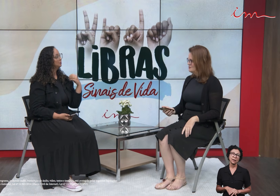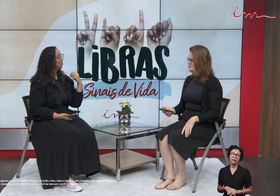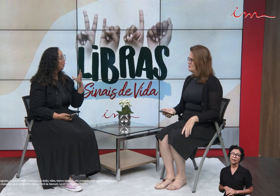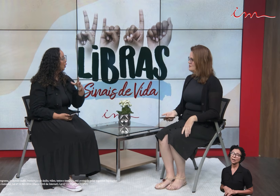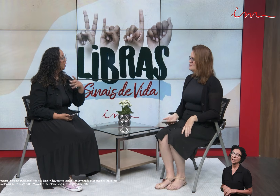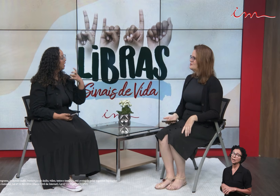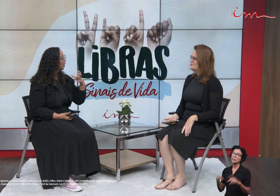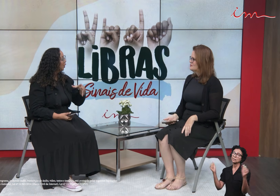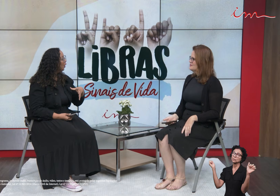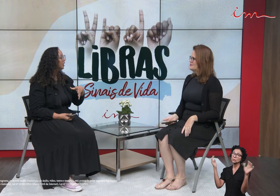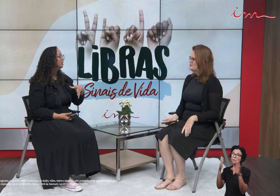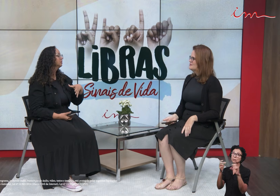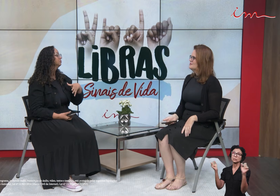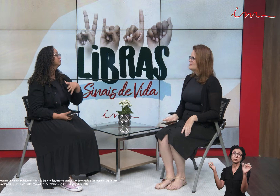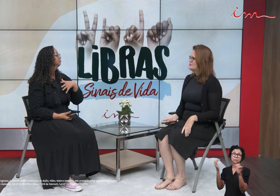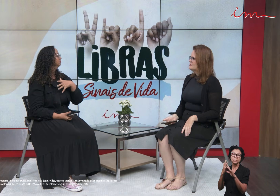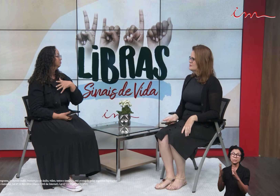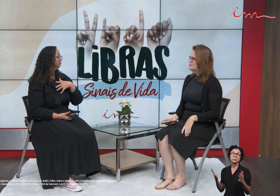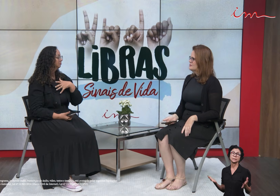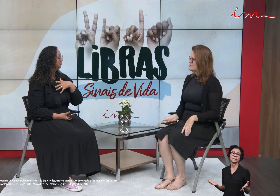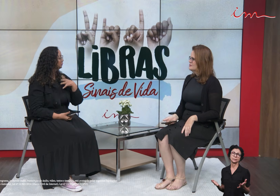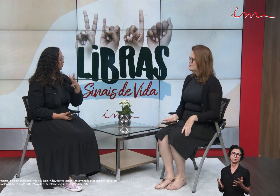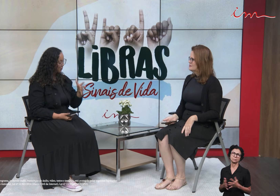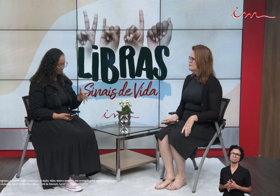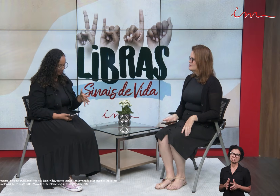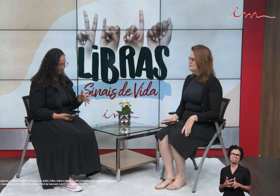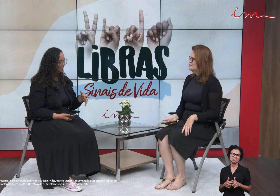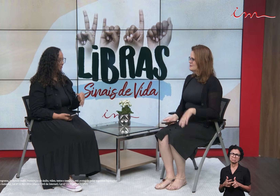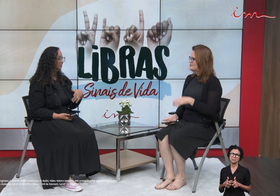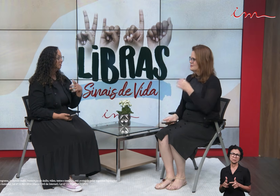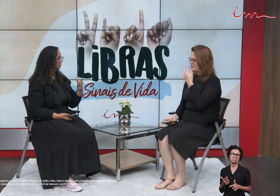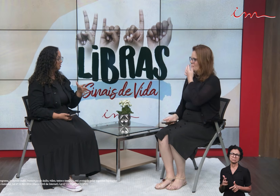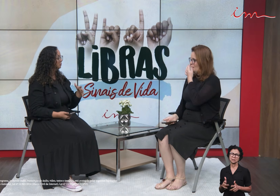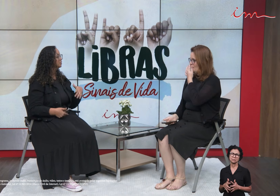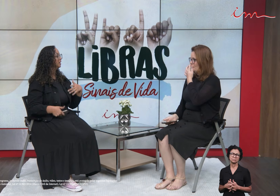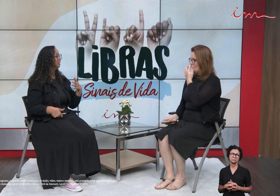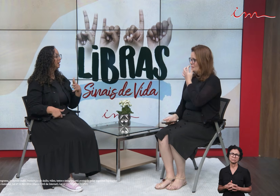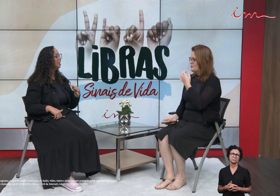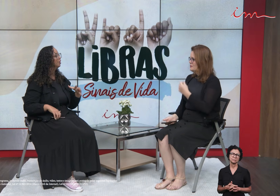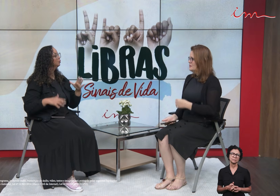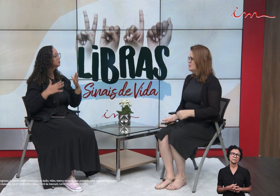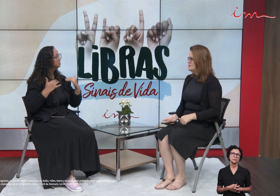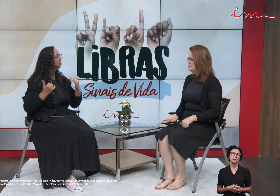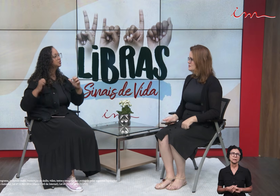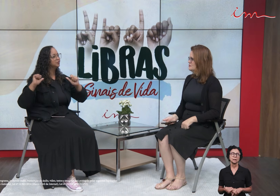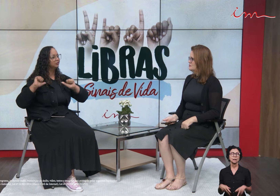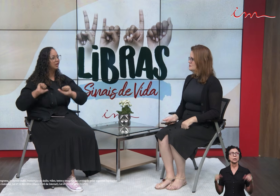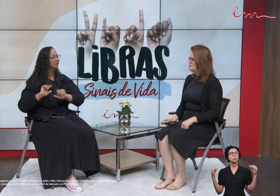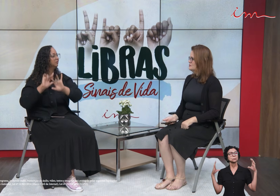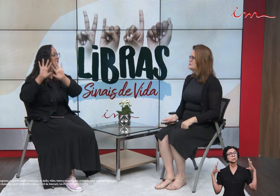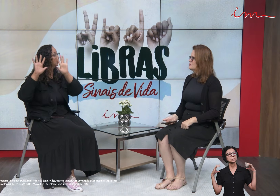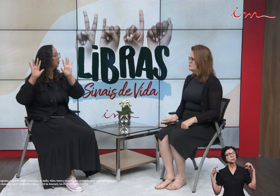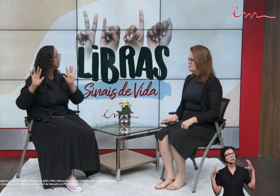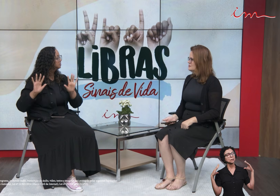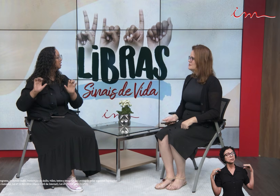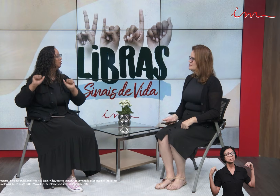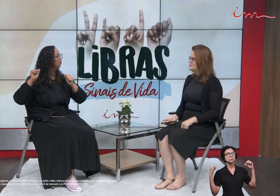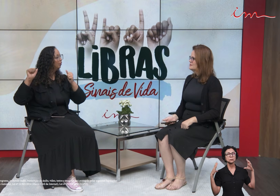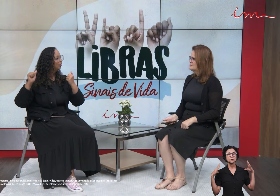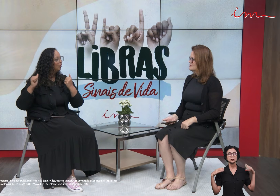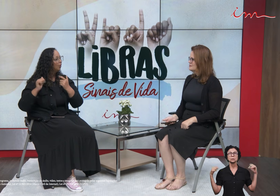é glória, glória", não tem problema, né, os irmãos falarem: "Ah, os anjos vão dar